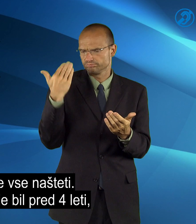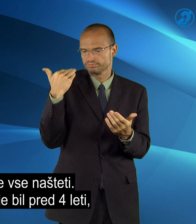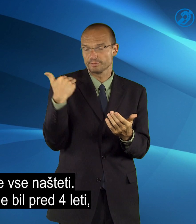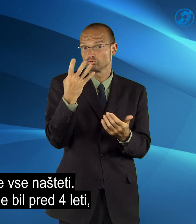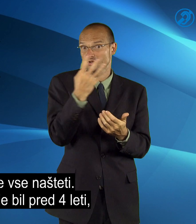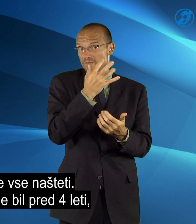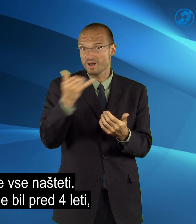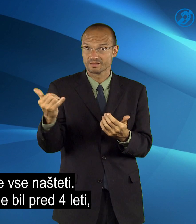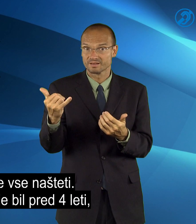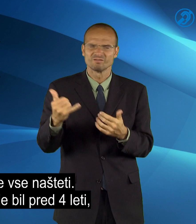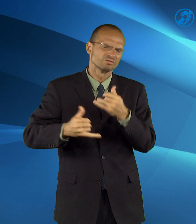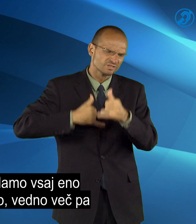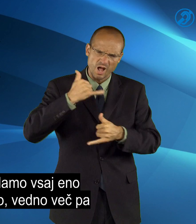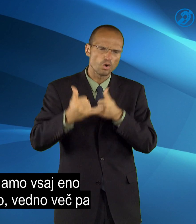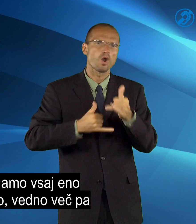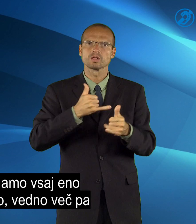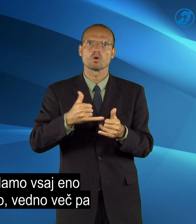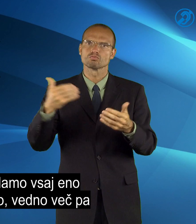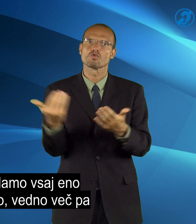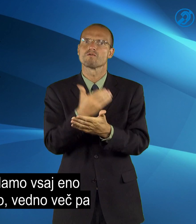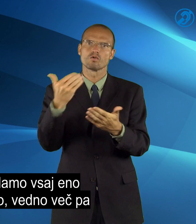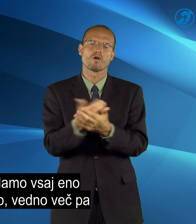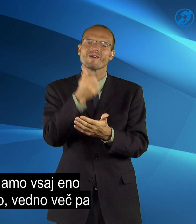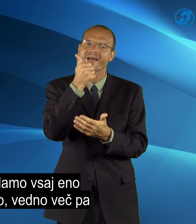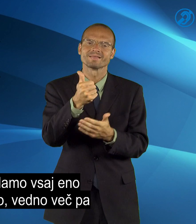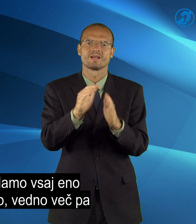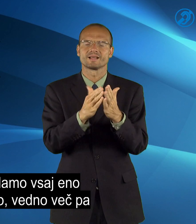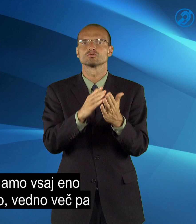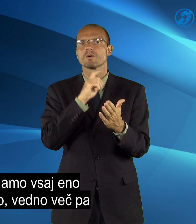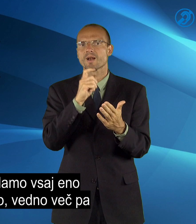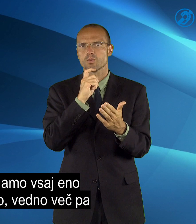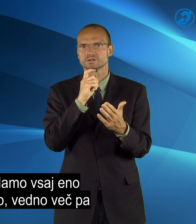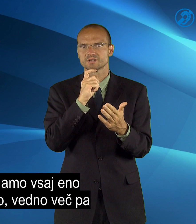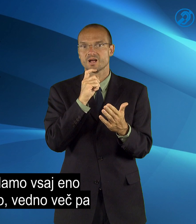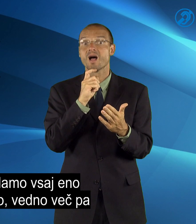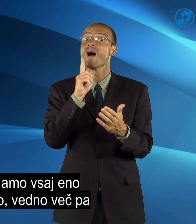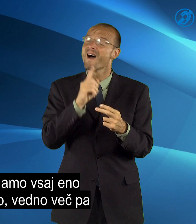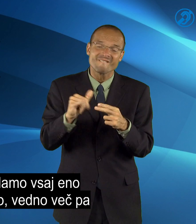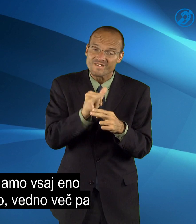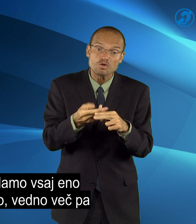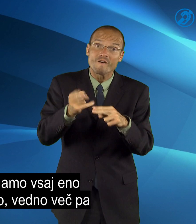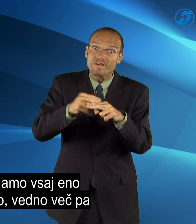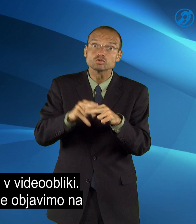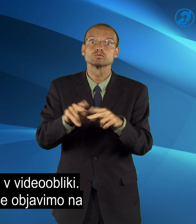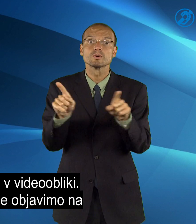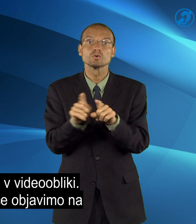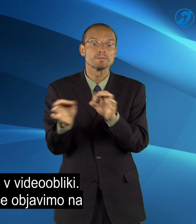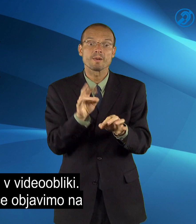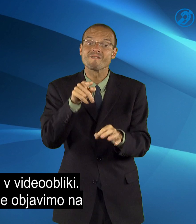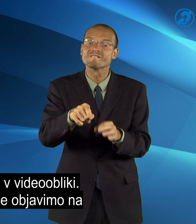4 leti, vsako leto izdamo vsaj eno knjižno pravljico, vedno več pa jih pripravljamo v video obliki.